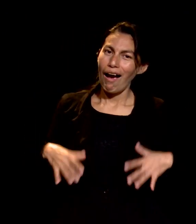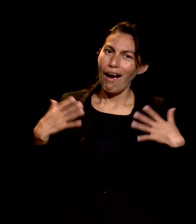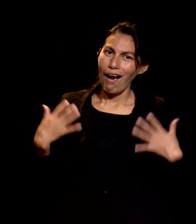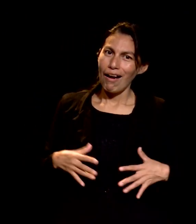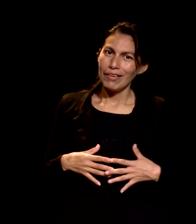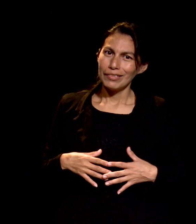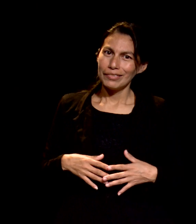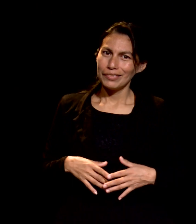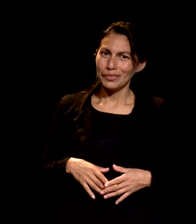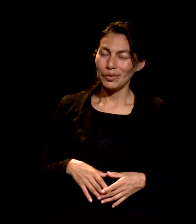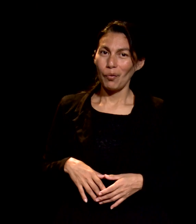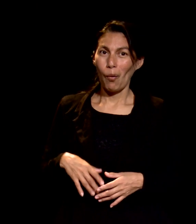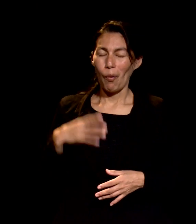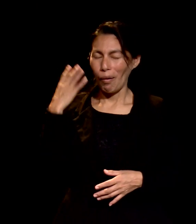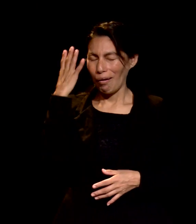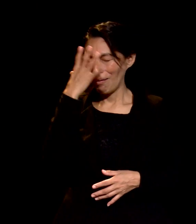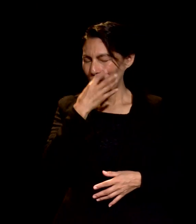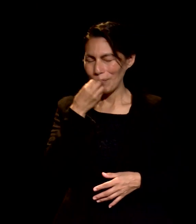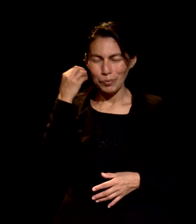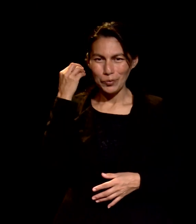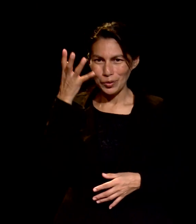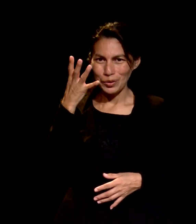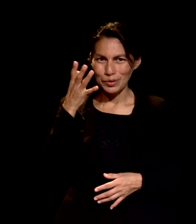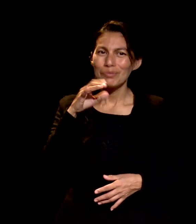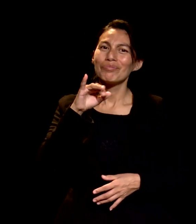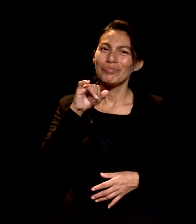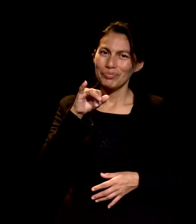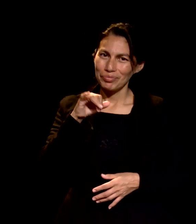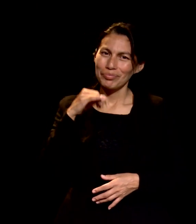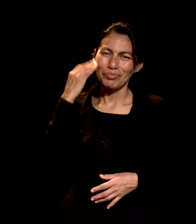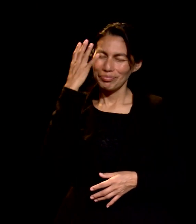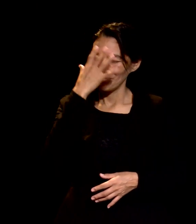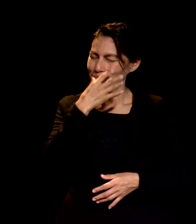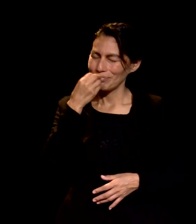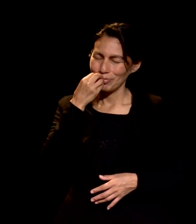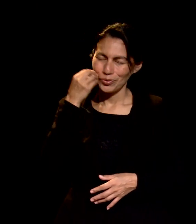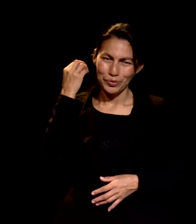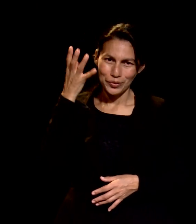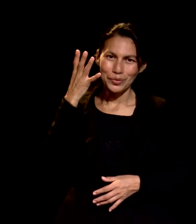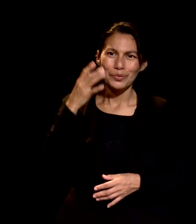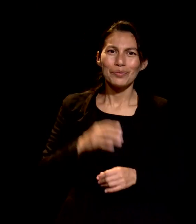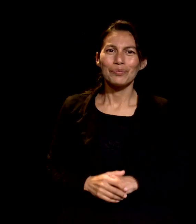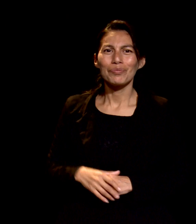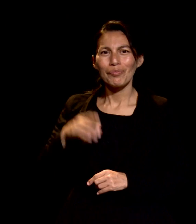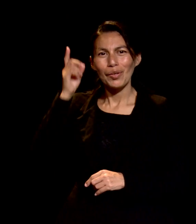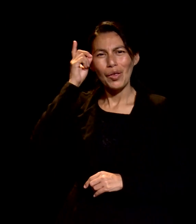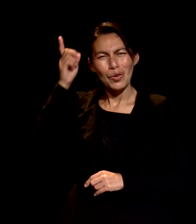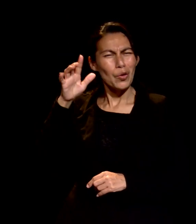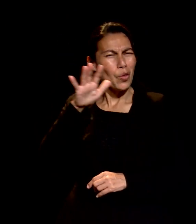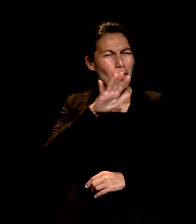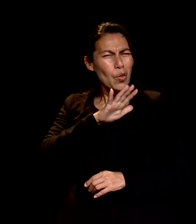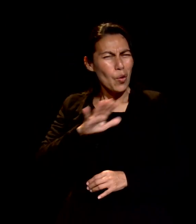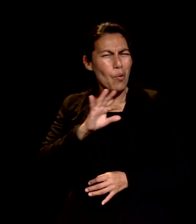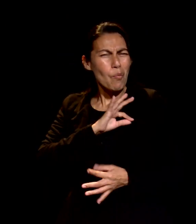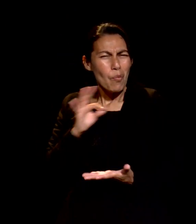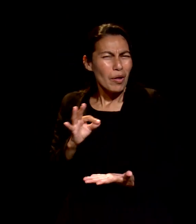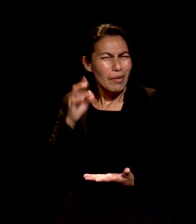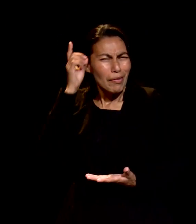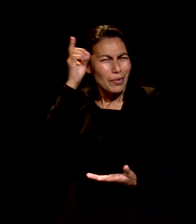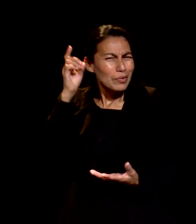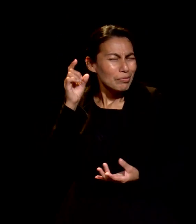increíble maravilloso sí es increíble Dios es el Dios de lo